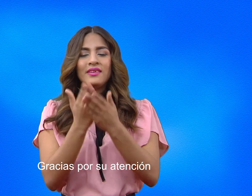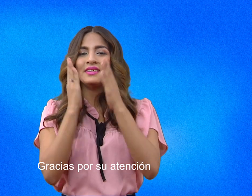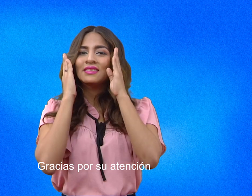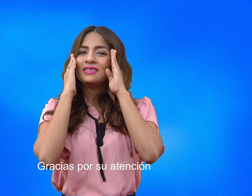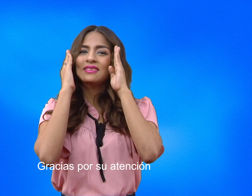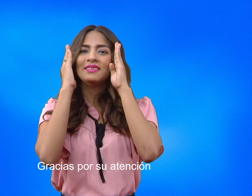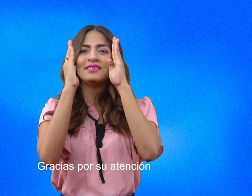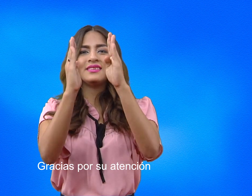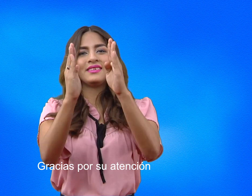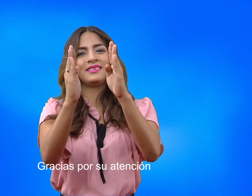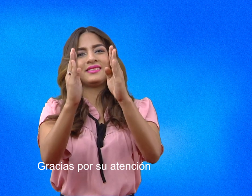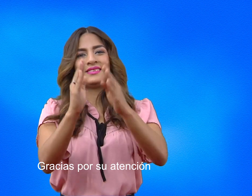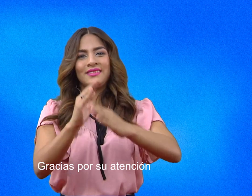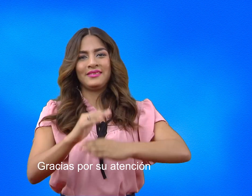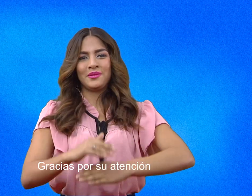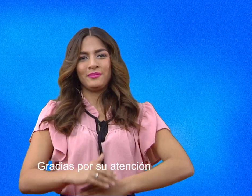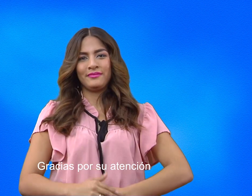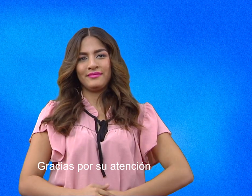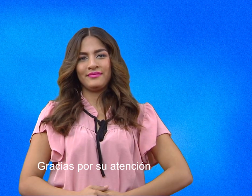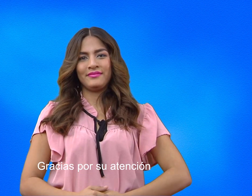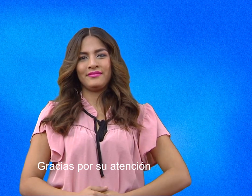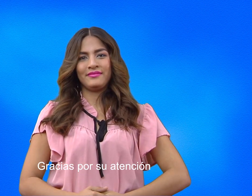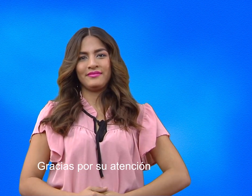Gracias por su atención.